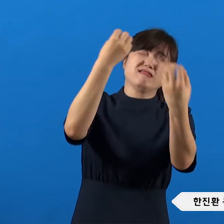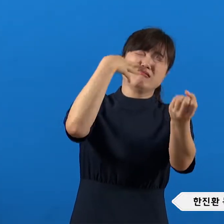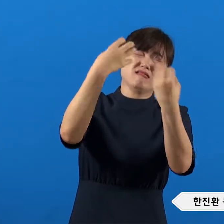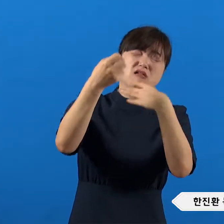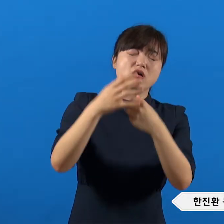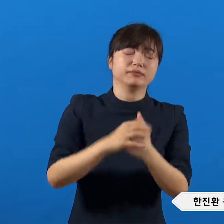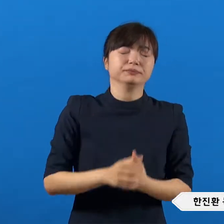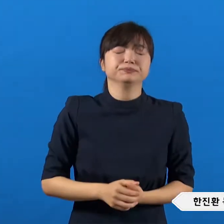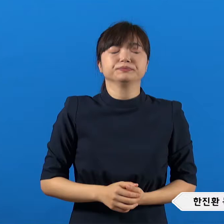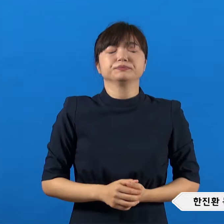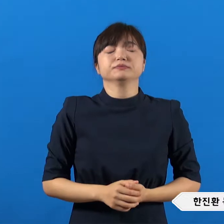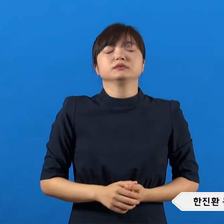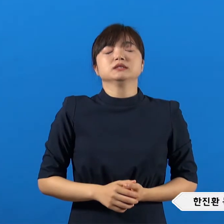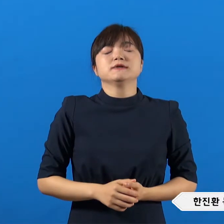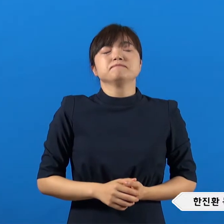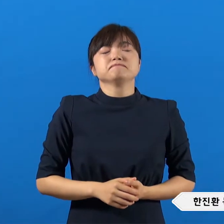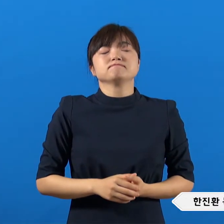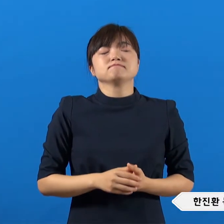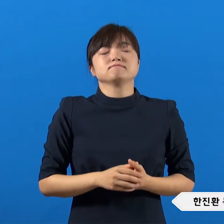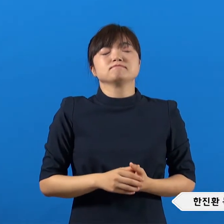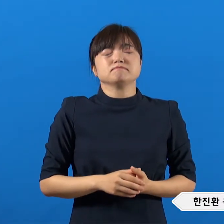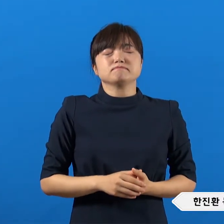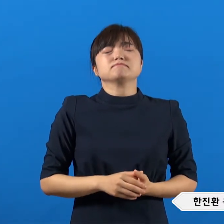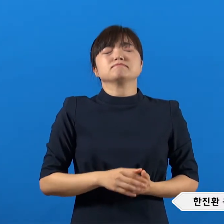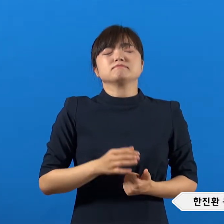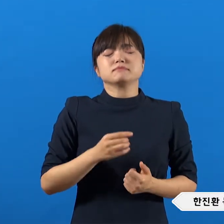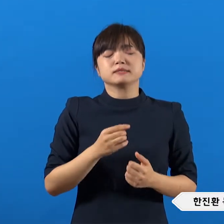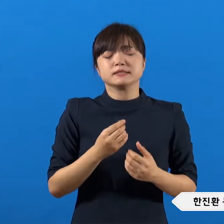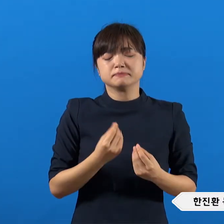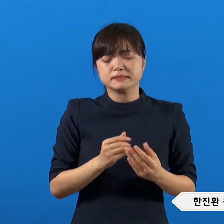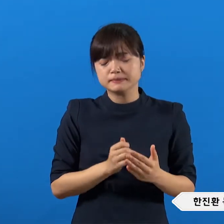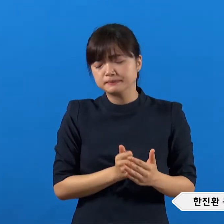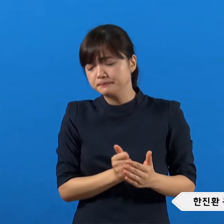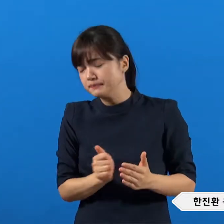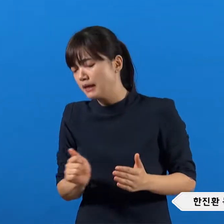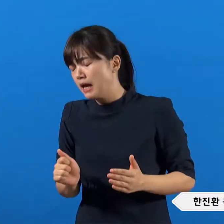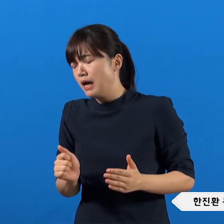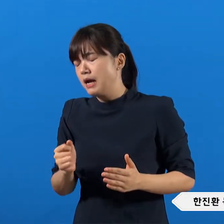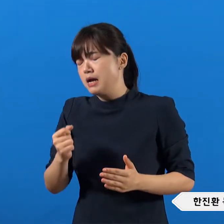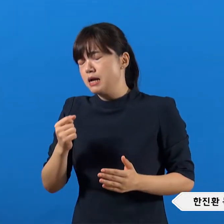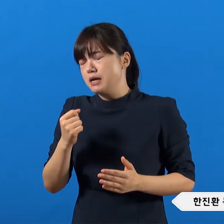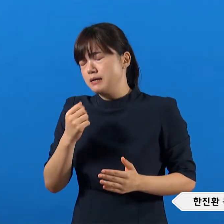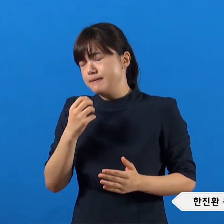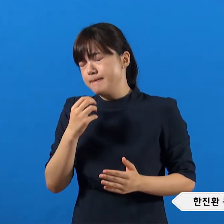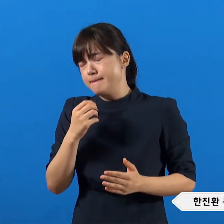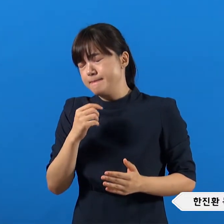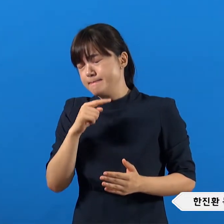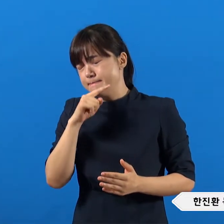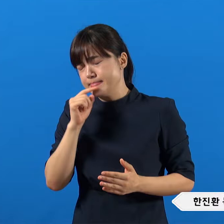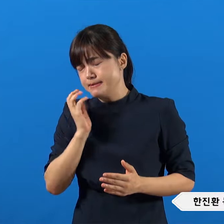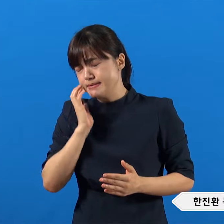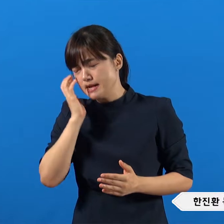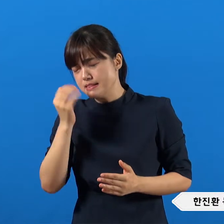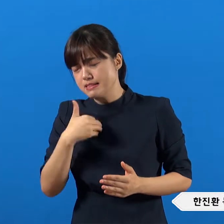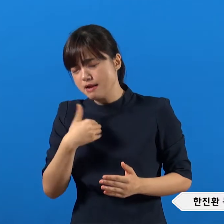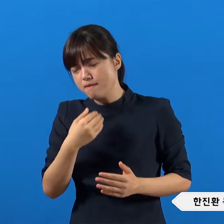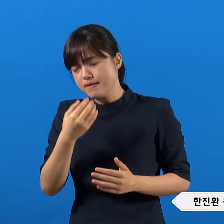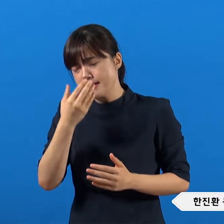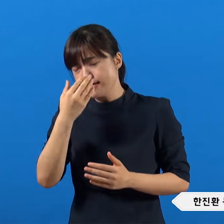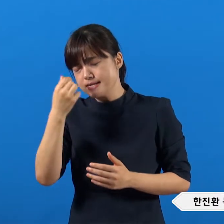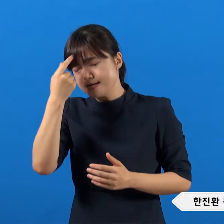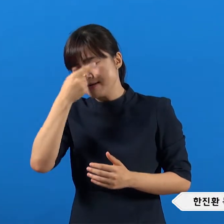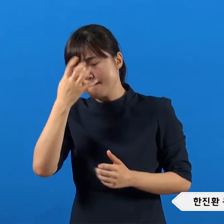주는지요. 뒤돌아서서 나오는데 가슴이 떨리고 얼굴이 화끈거립니다. 내가 왜 이런 수모를